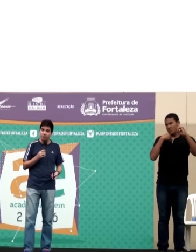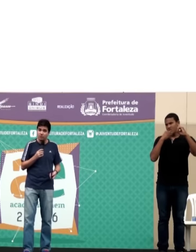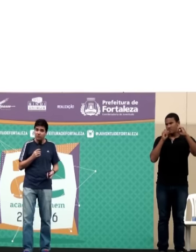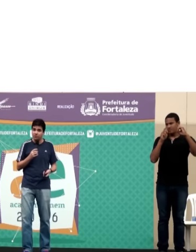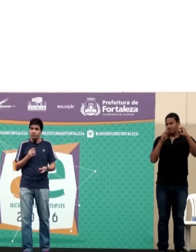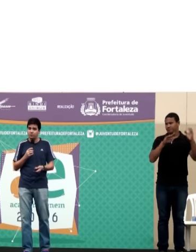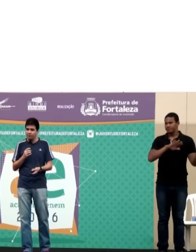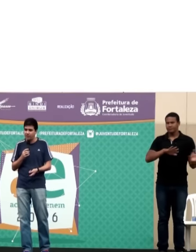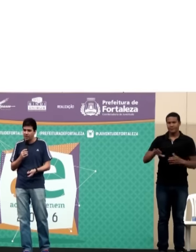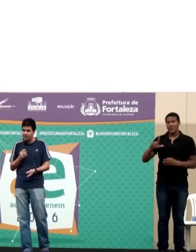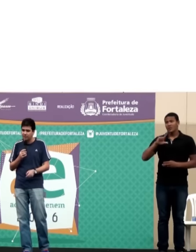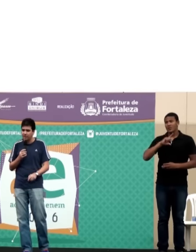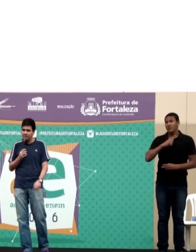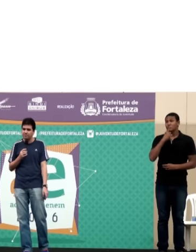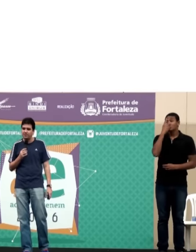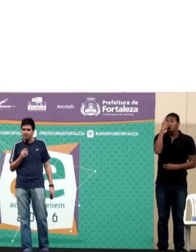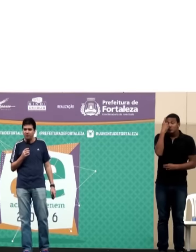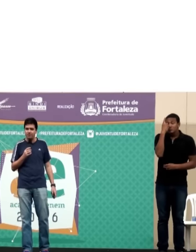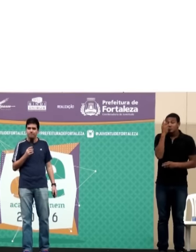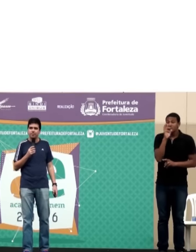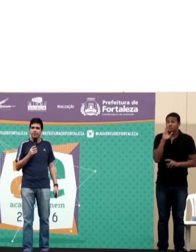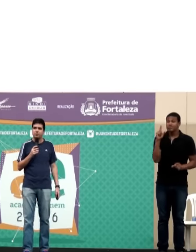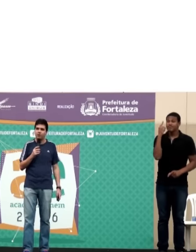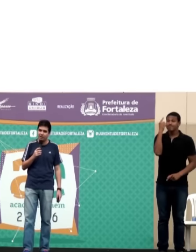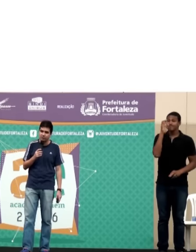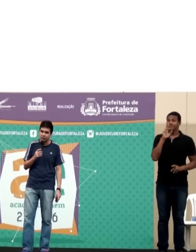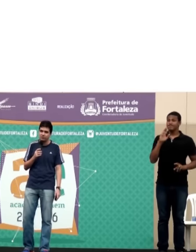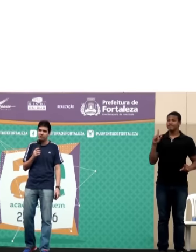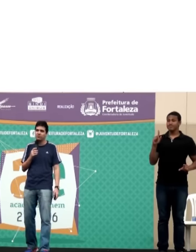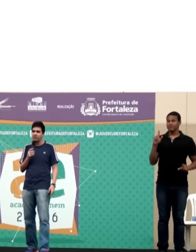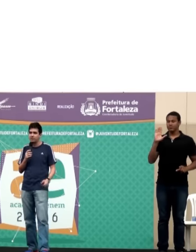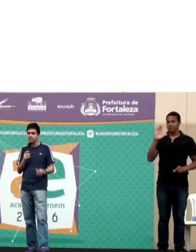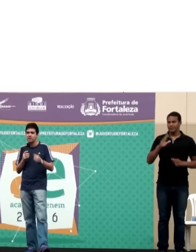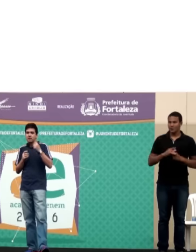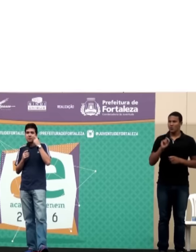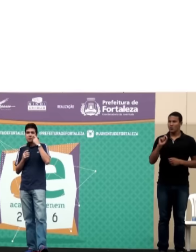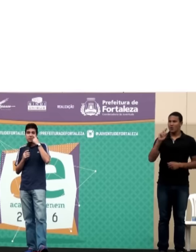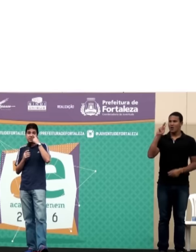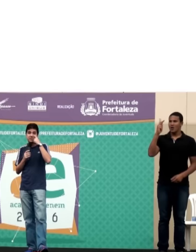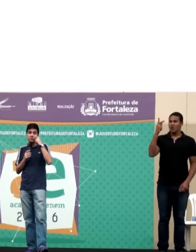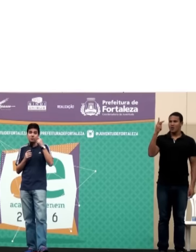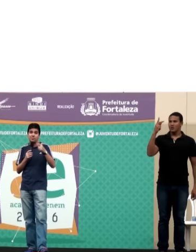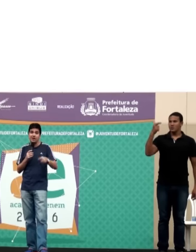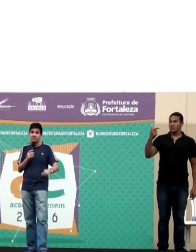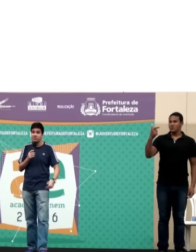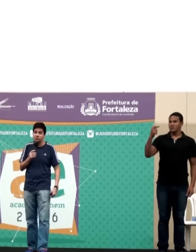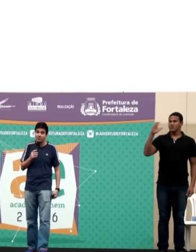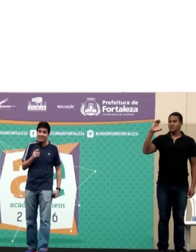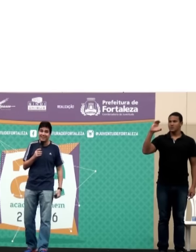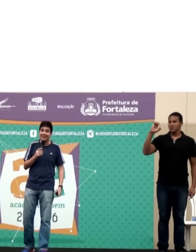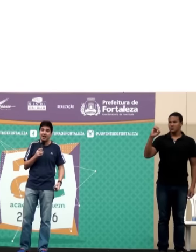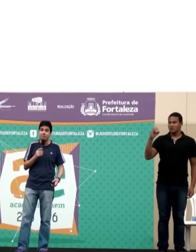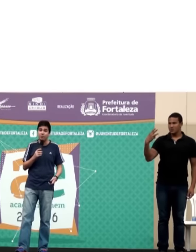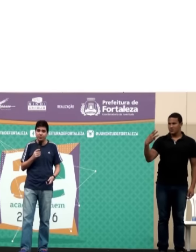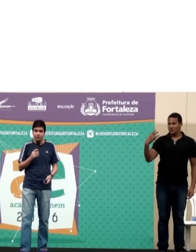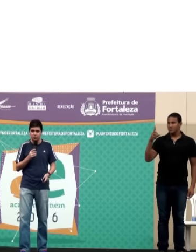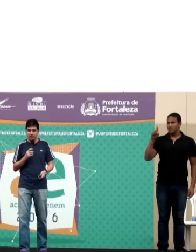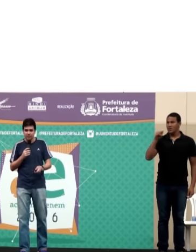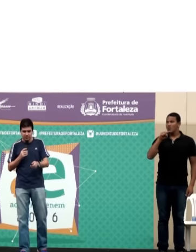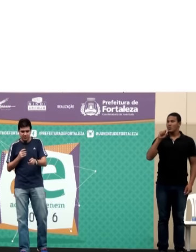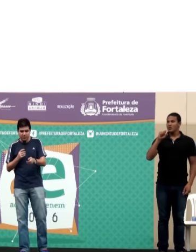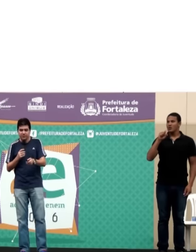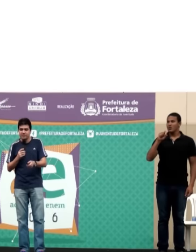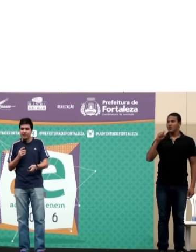regra importante que eu vou falar, que é esse bem aqui, ó. O H2SO3, conhecido como ácido